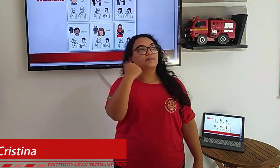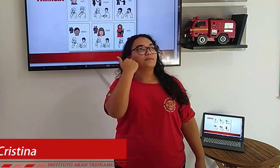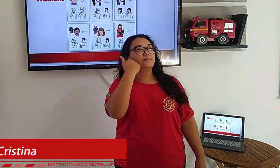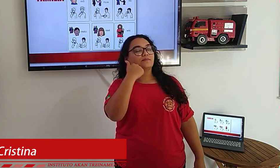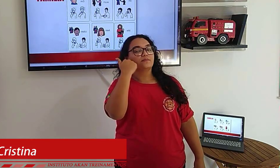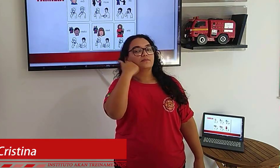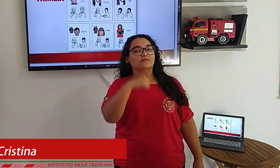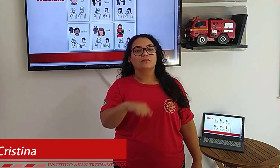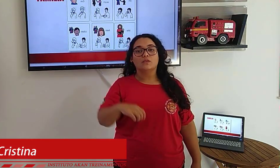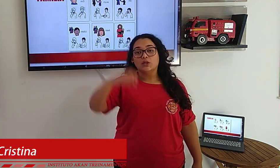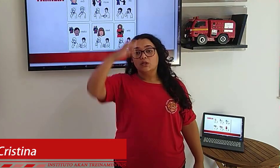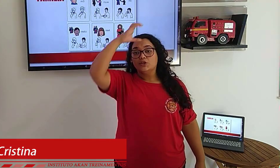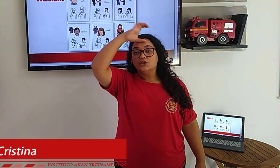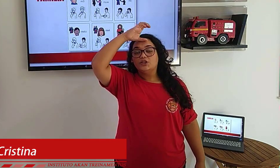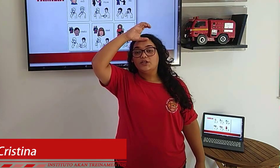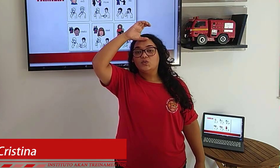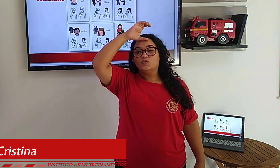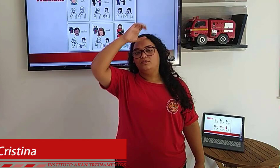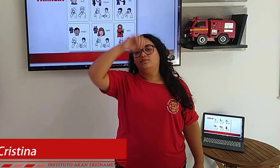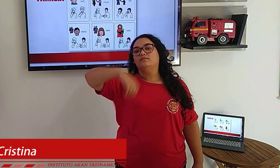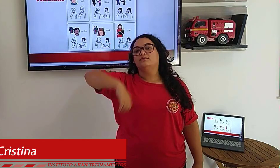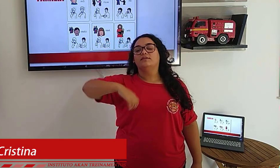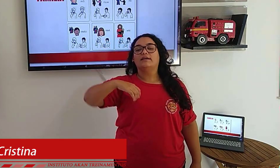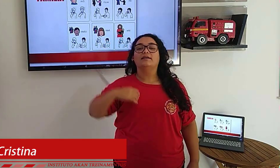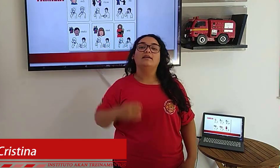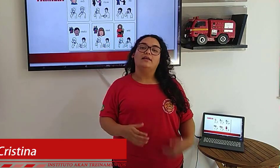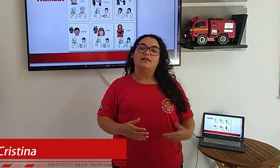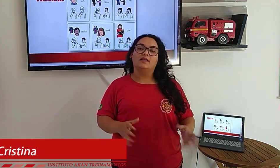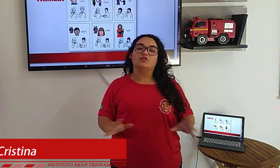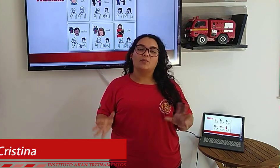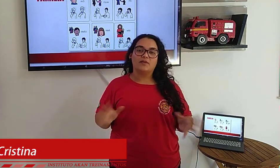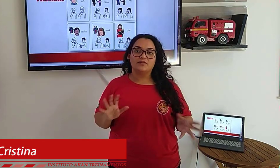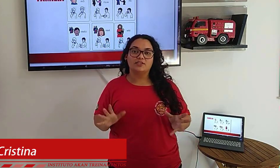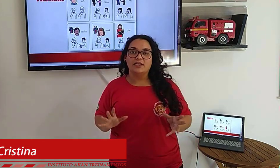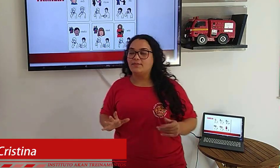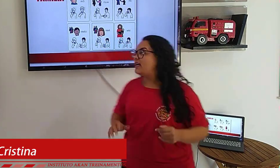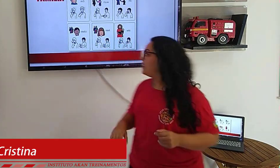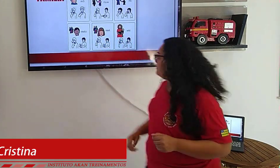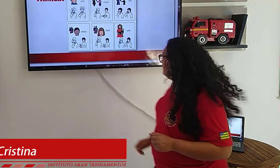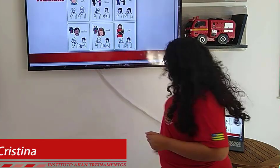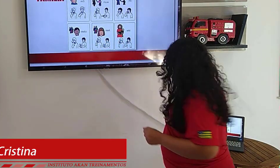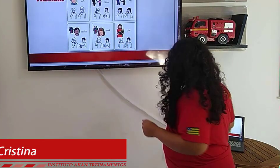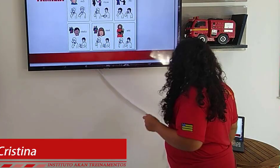sogra, tio, tá? Então, só para vocês lembrarem.